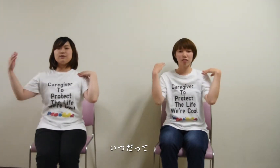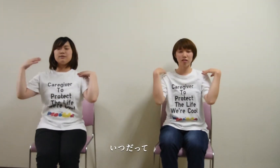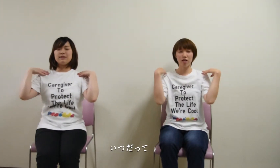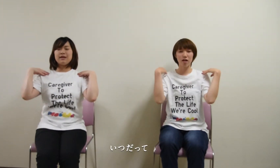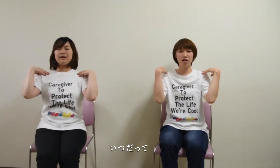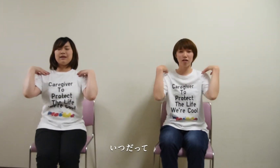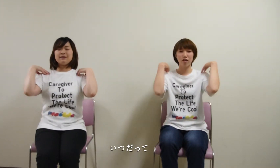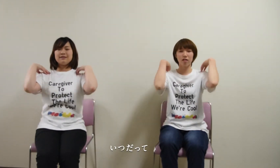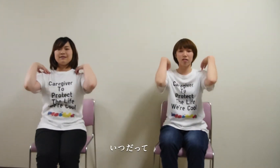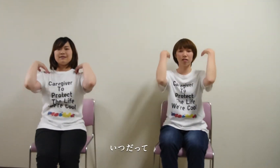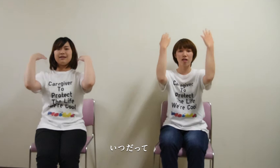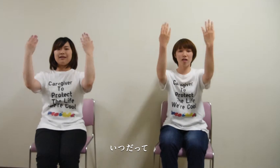だって